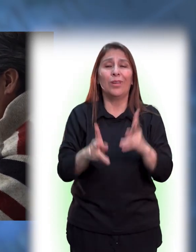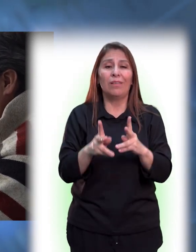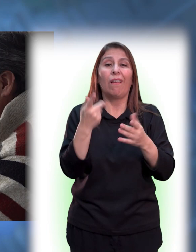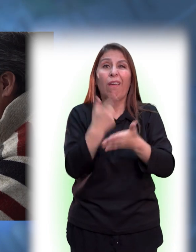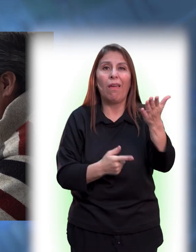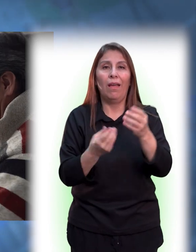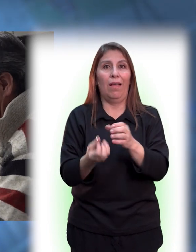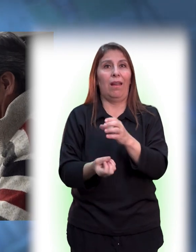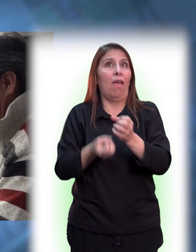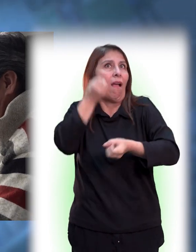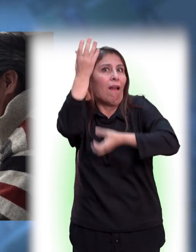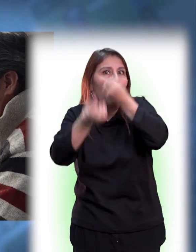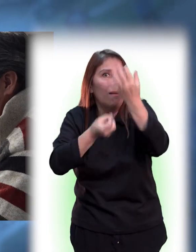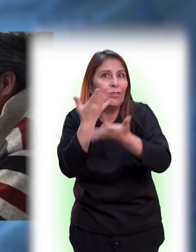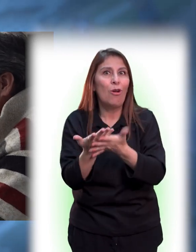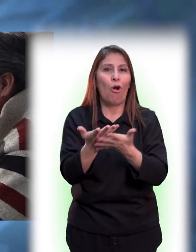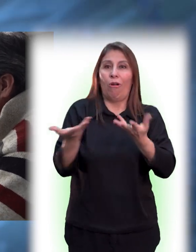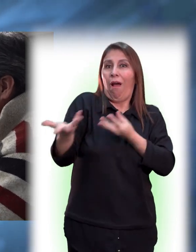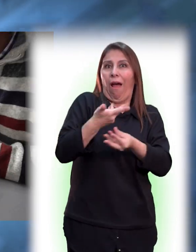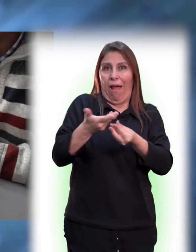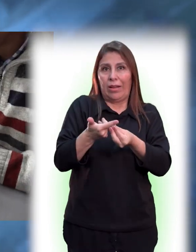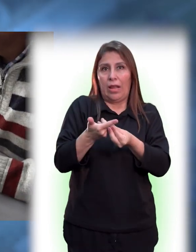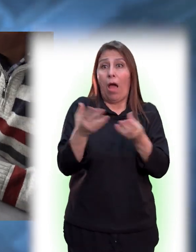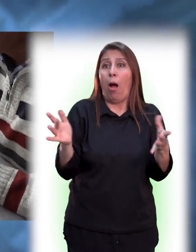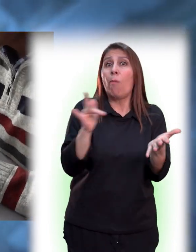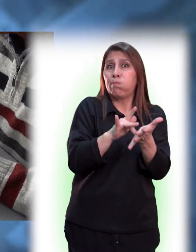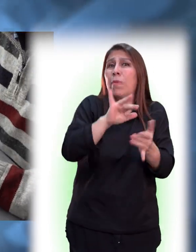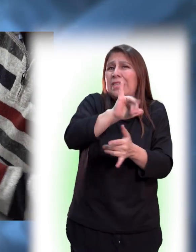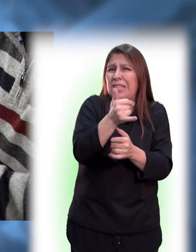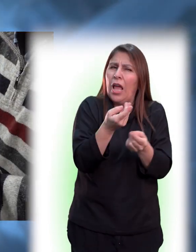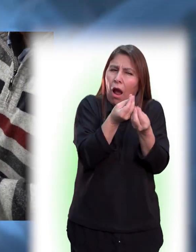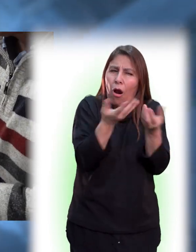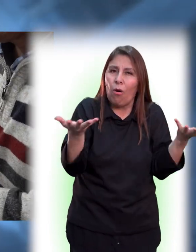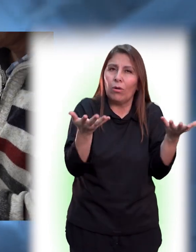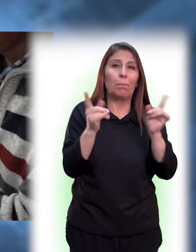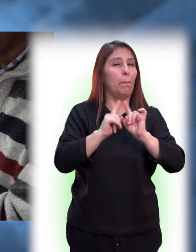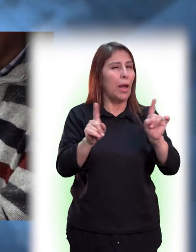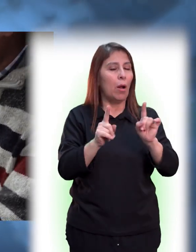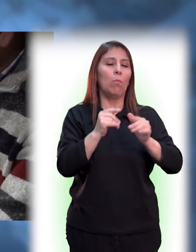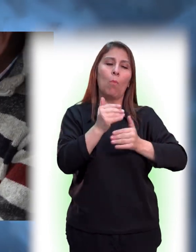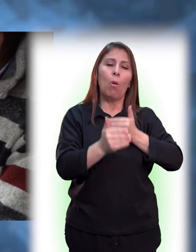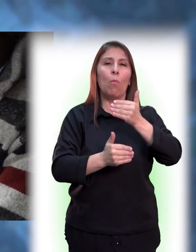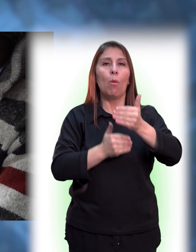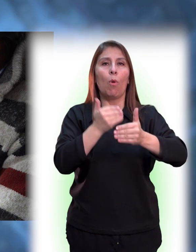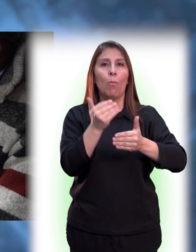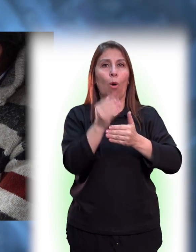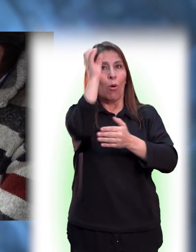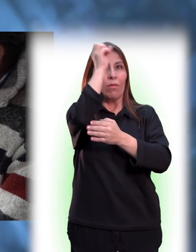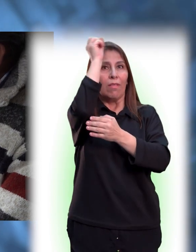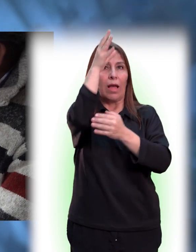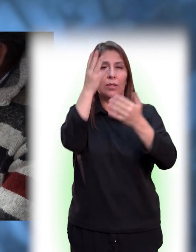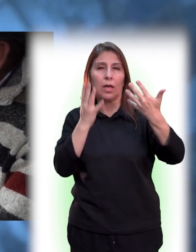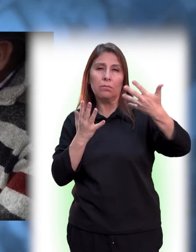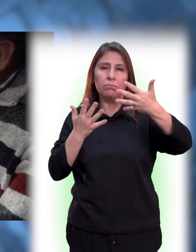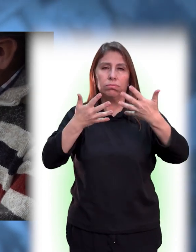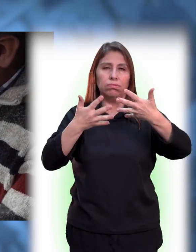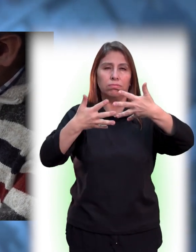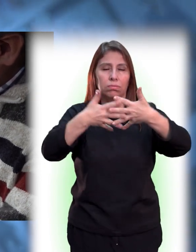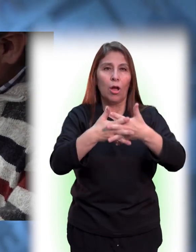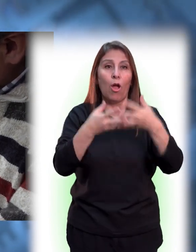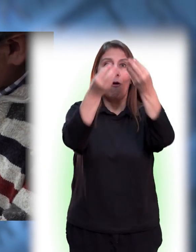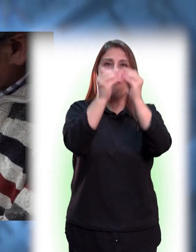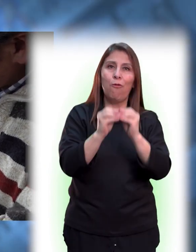sí, tenemos algo de eso. Pero en el camino fuimos arreglando esas didácticas y esas